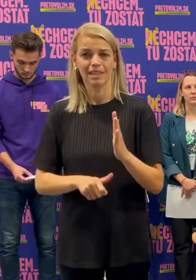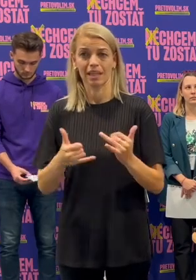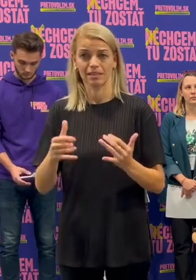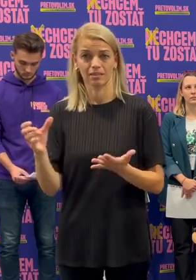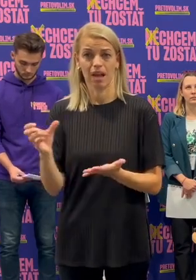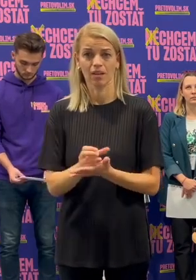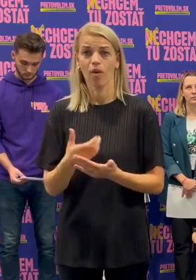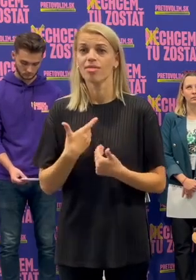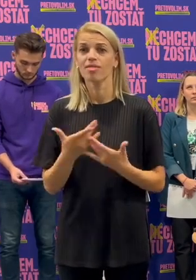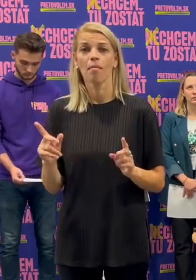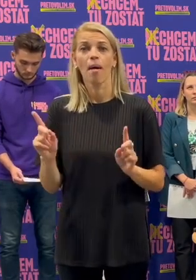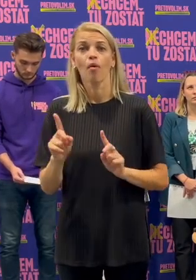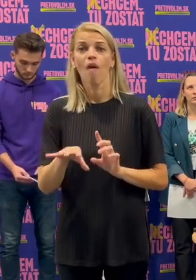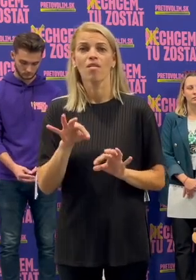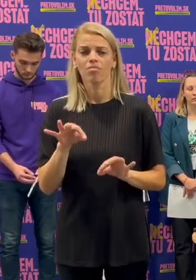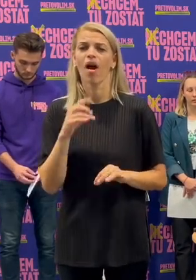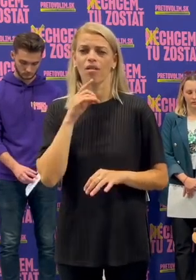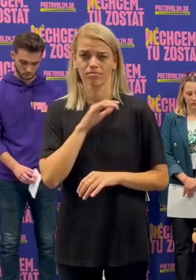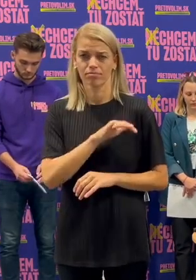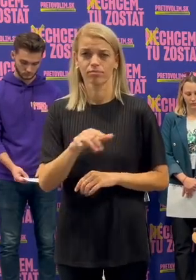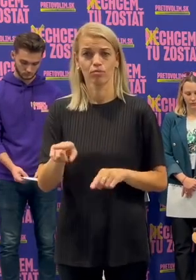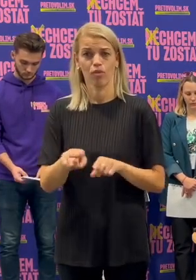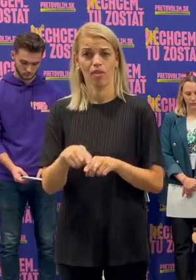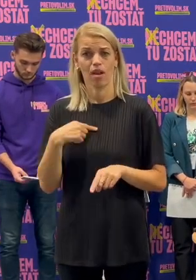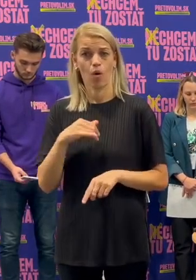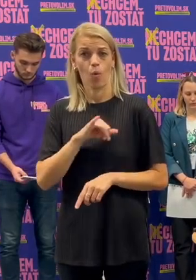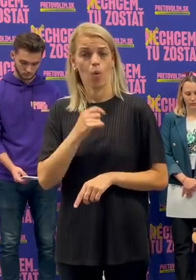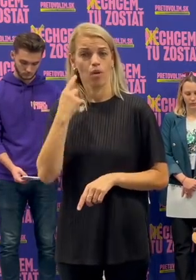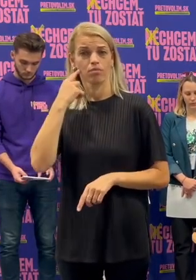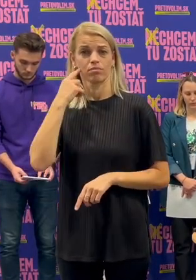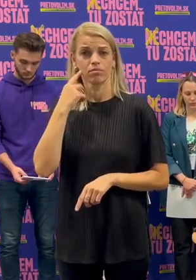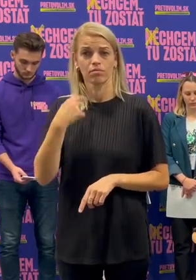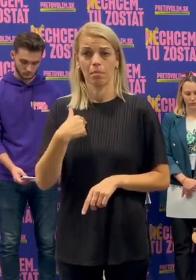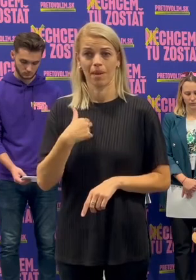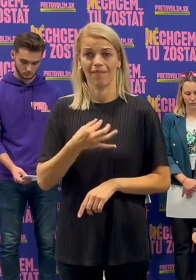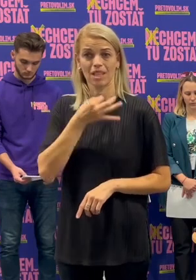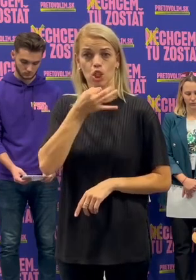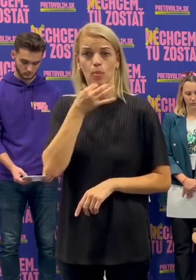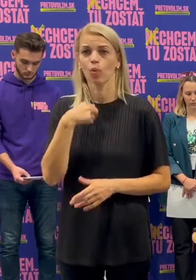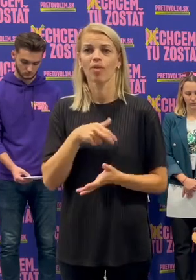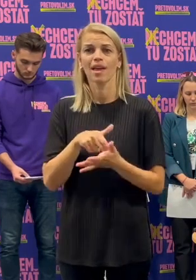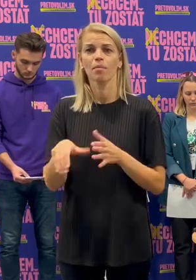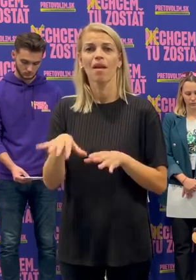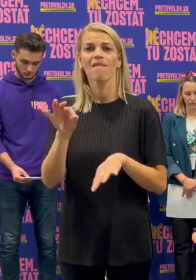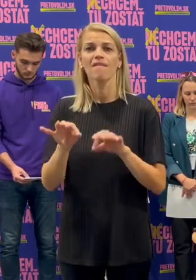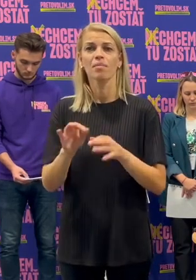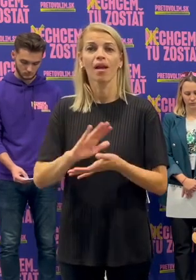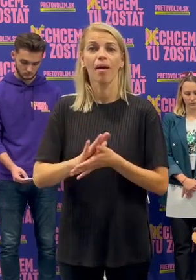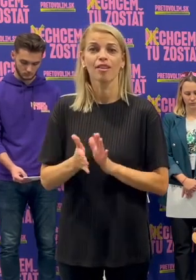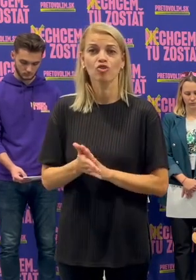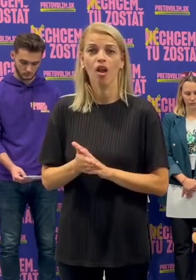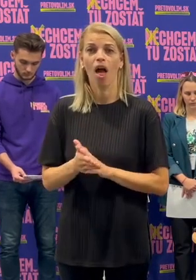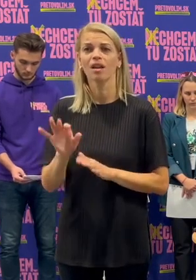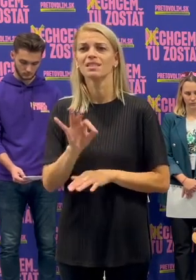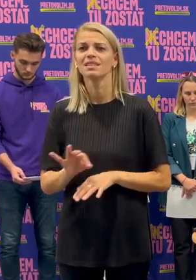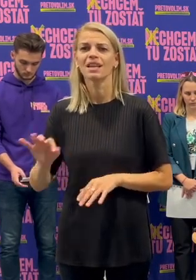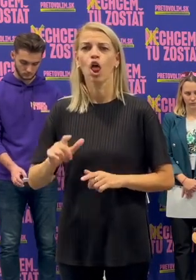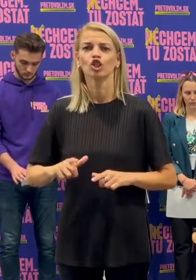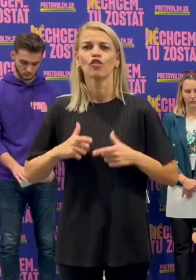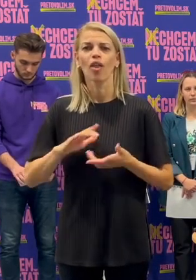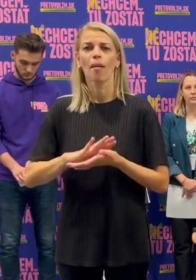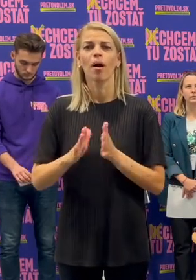kandidujú. Pretože počula som veľmi zaujímavý výrok, že my si v sobotu nejdeme vyberať manžela na celoživotné